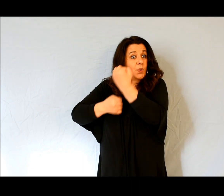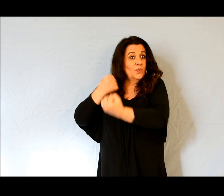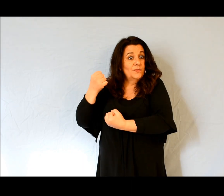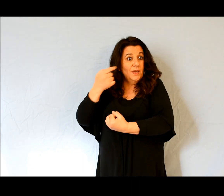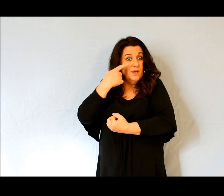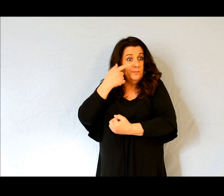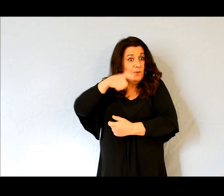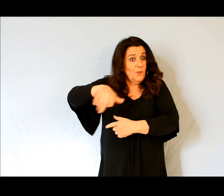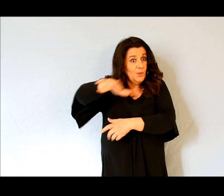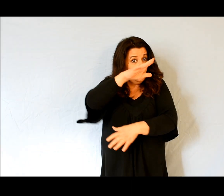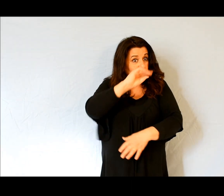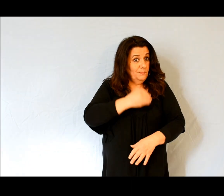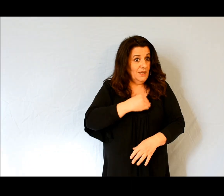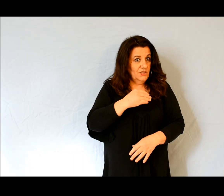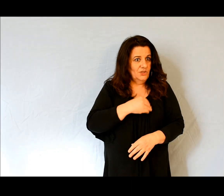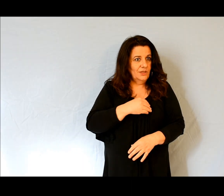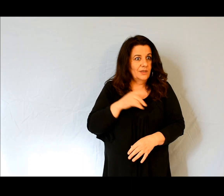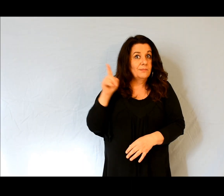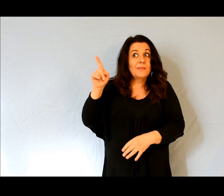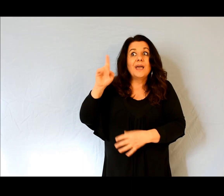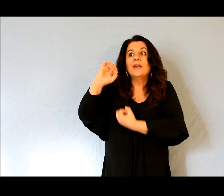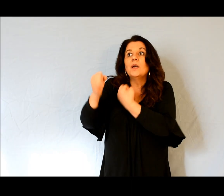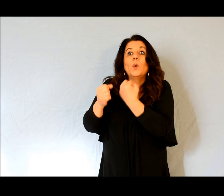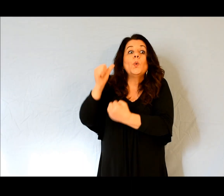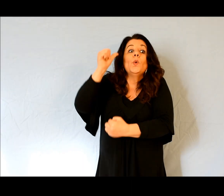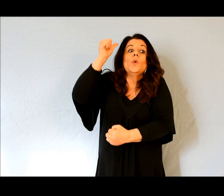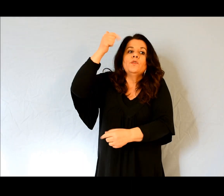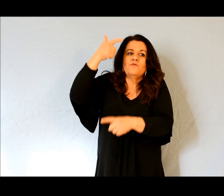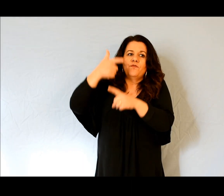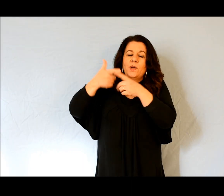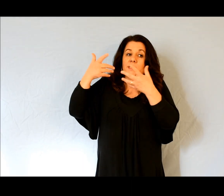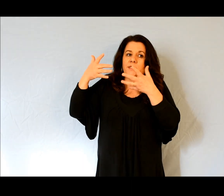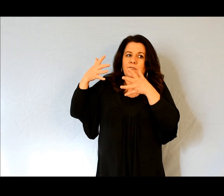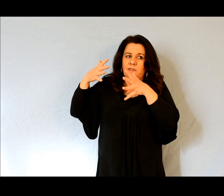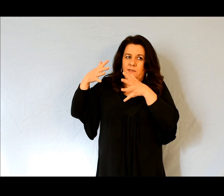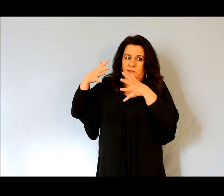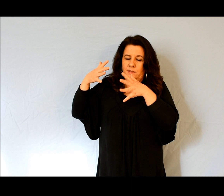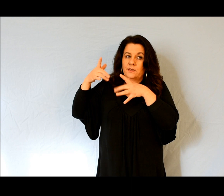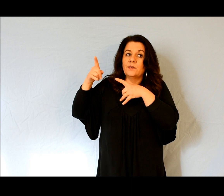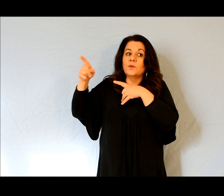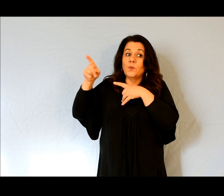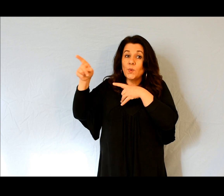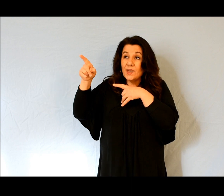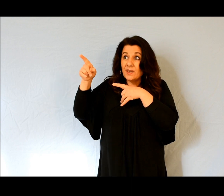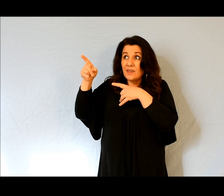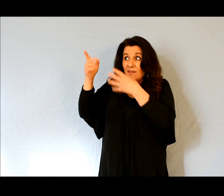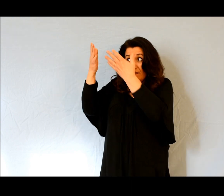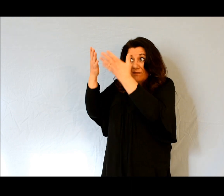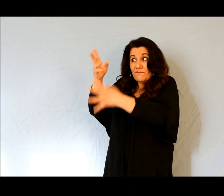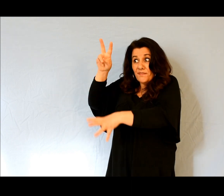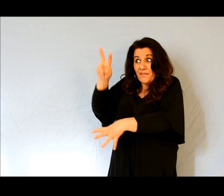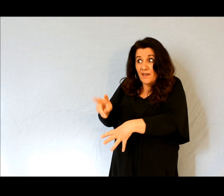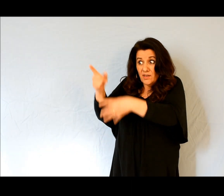péchés une seule fois lui le juste pour les